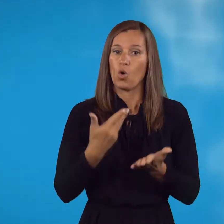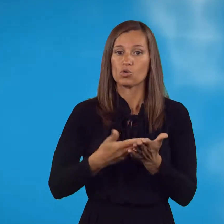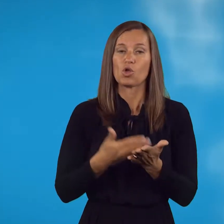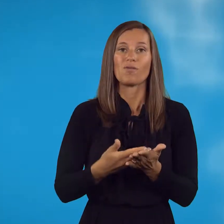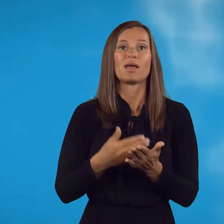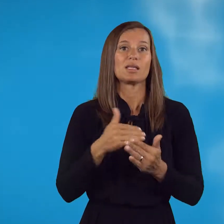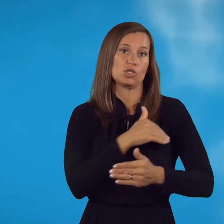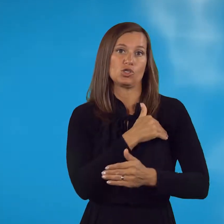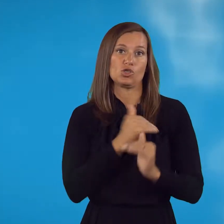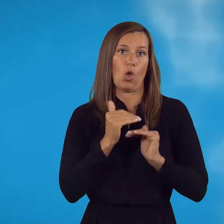Osnova in stopnje.